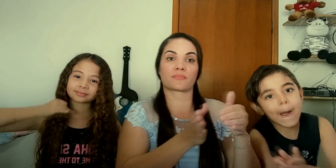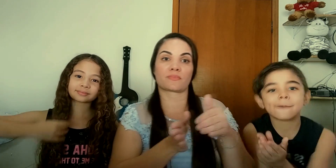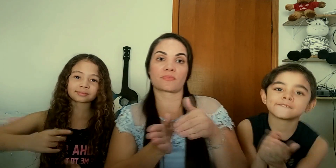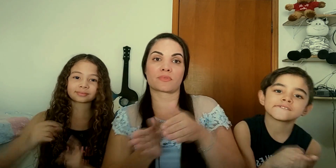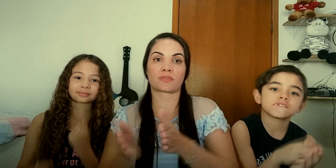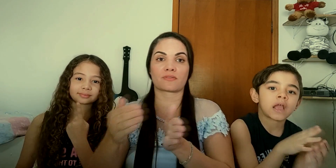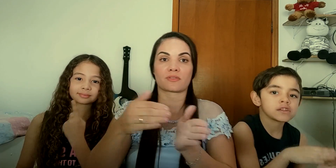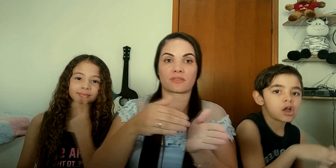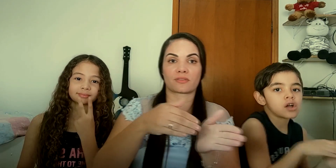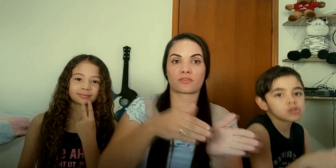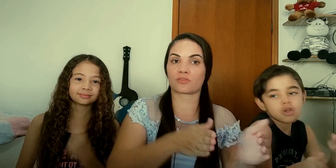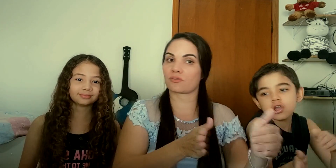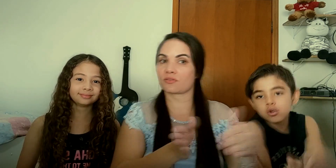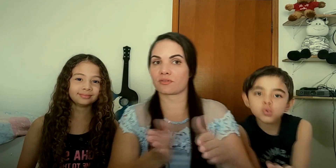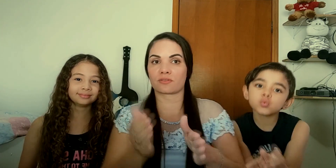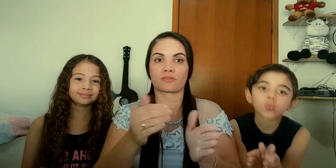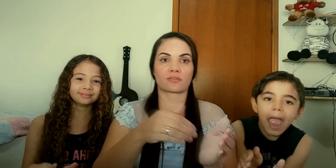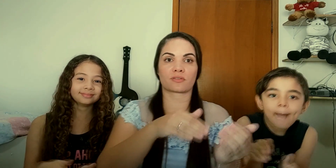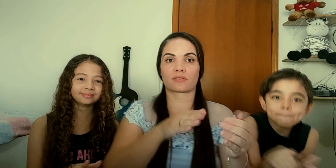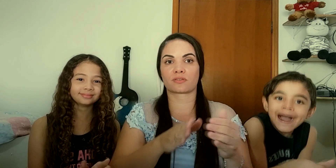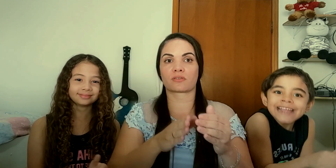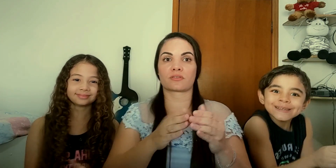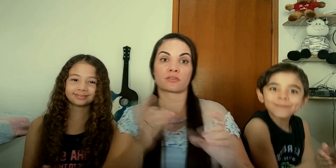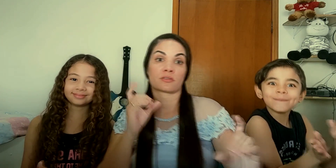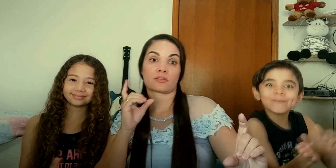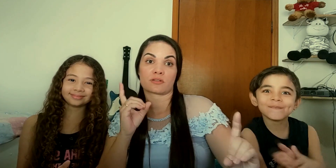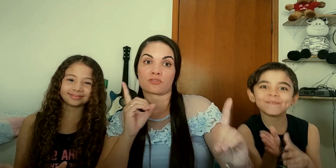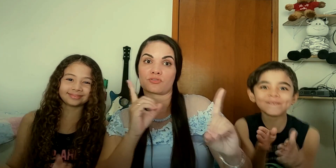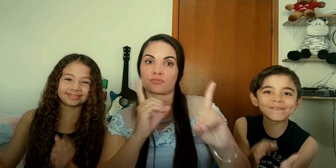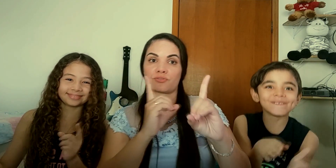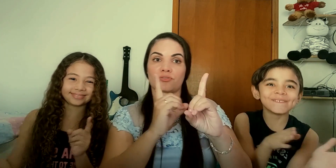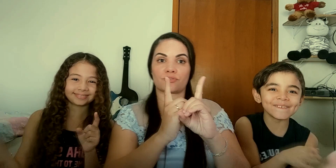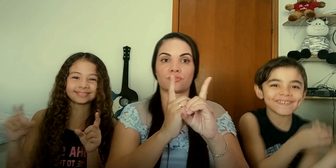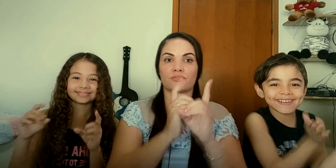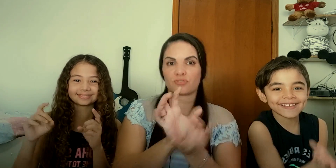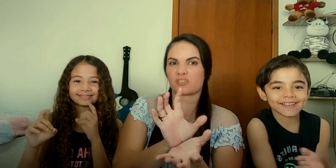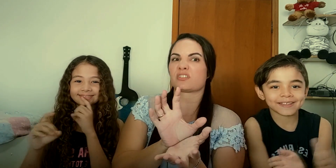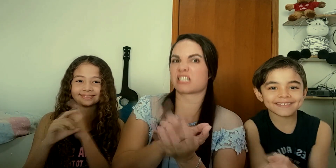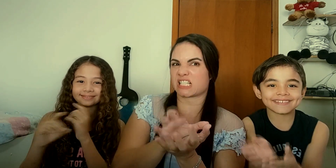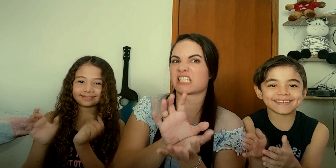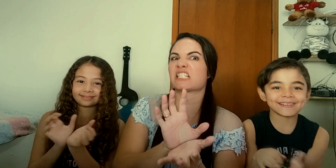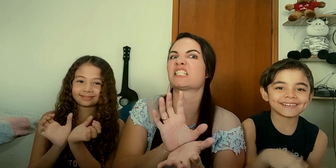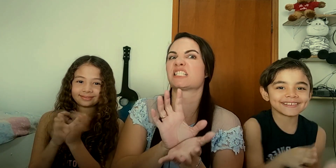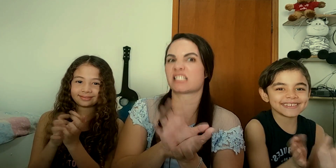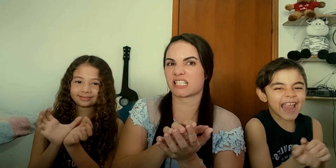Vinha navegando pelo rio abaixo, com um jucaré aparecendo.